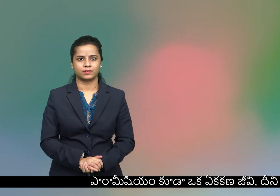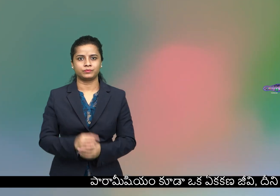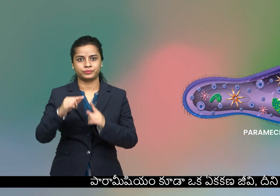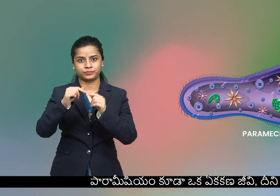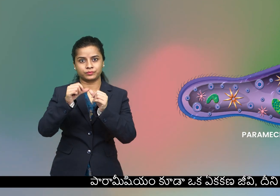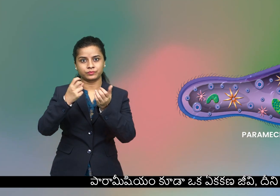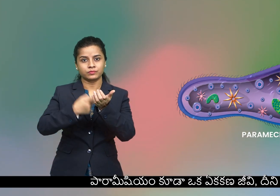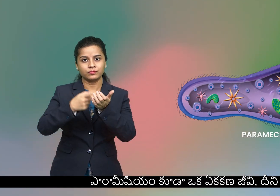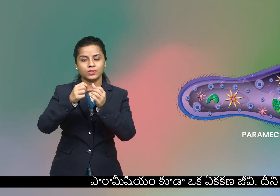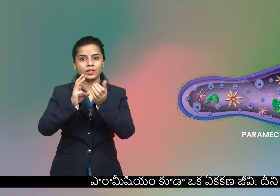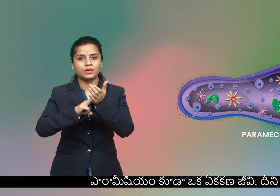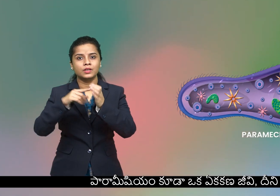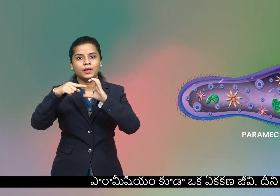పారమీషియం కూడా ఒక ఏకకణ జీవి.